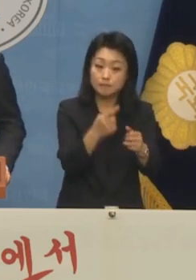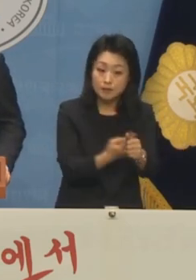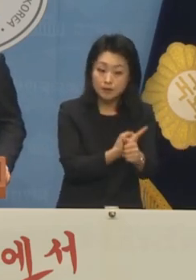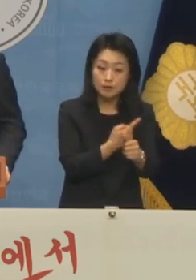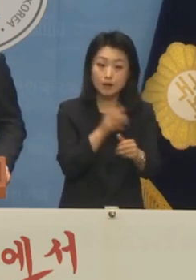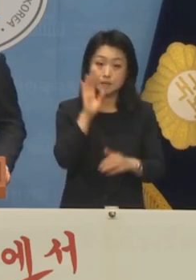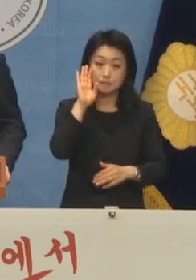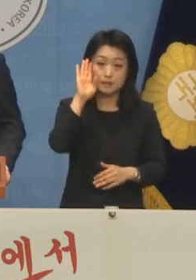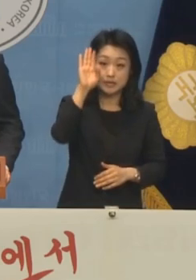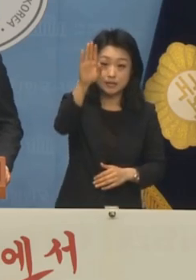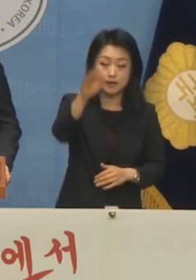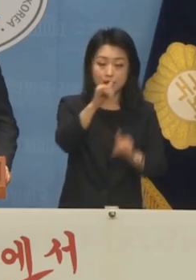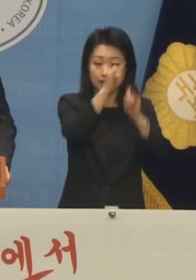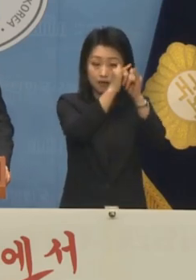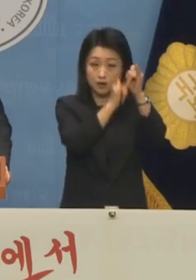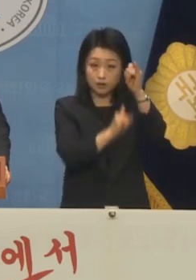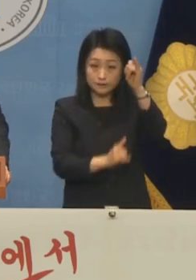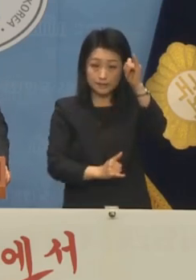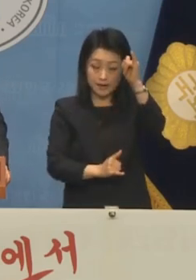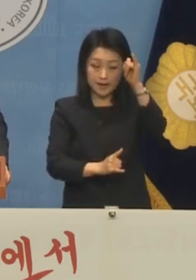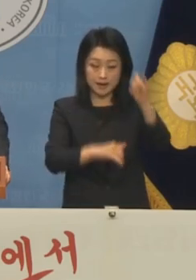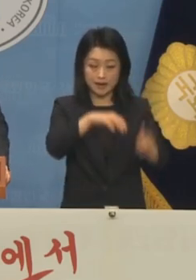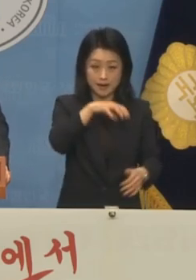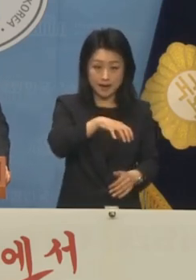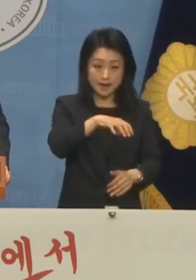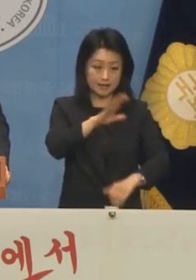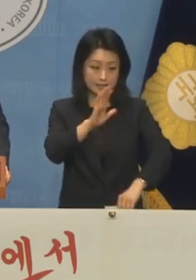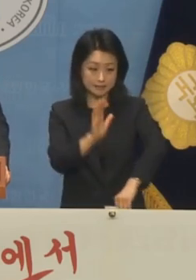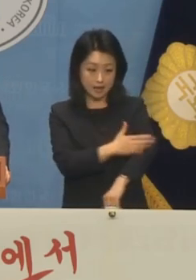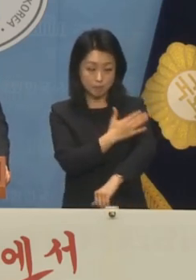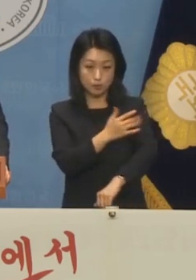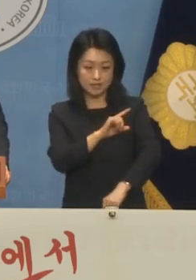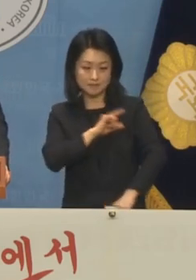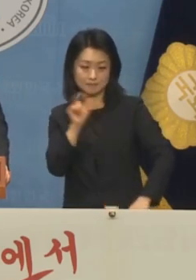훗날 역사의 청문회장에 반드시 서게 될 것입니다.